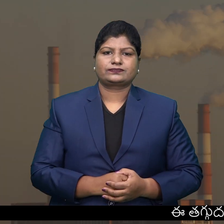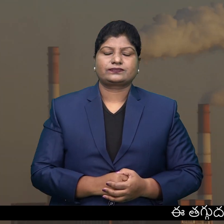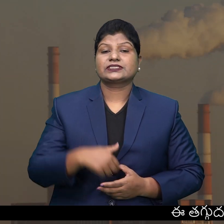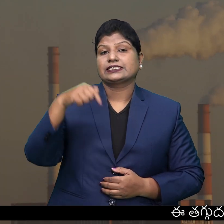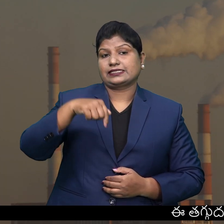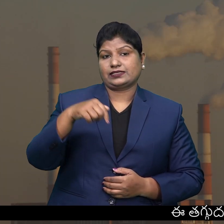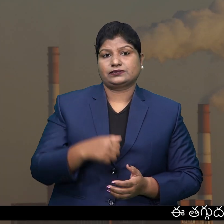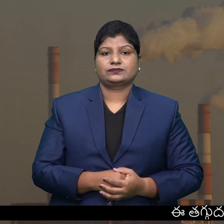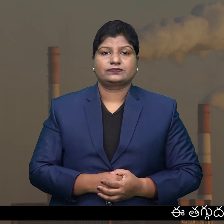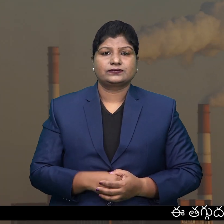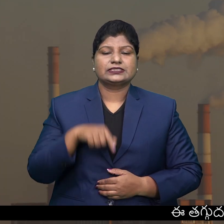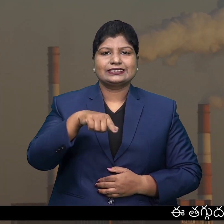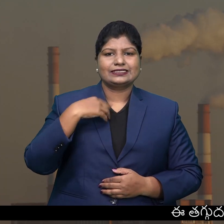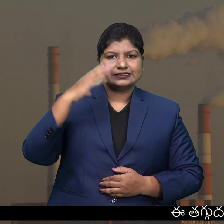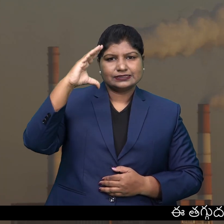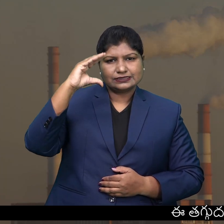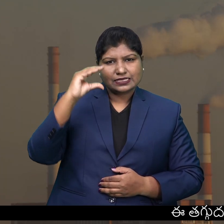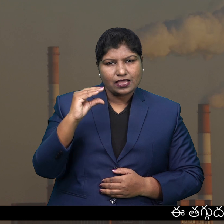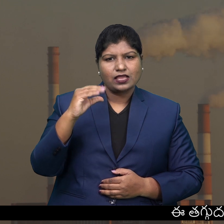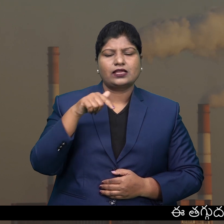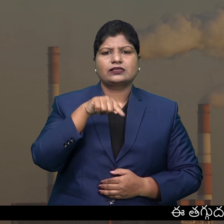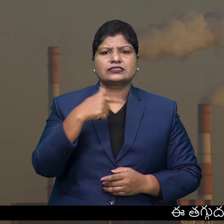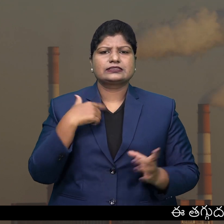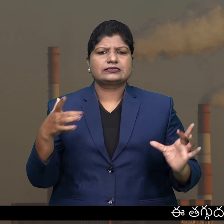ఈ తగ్గుదల క్లోరోఫ్లోరోకార్బన్లు,